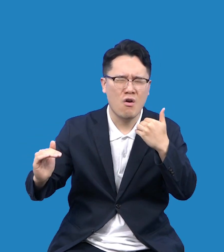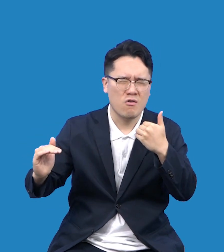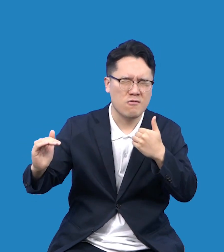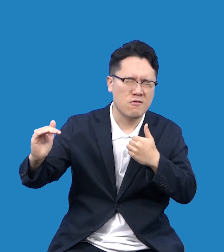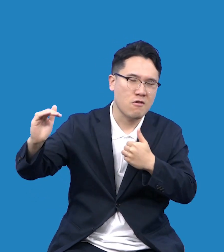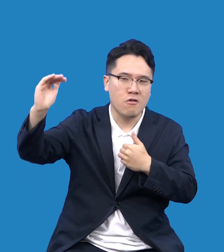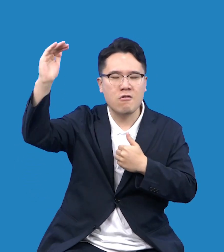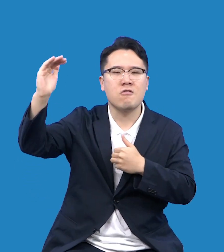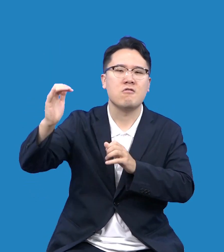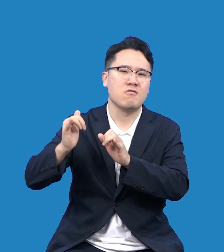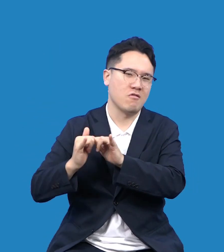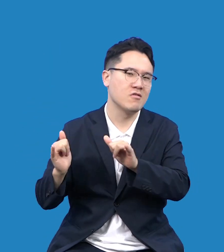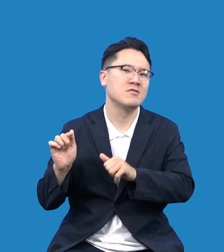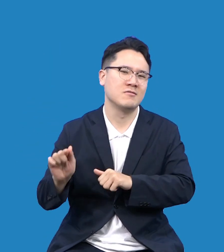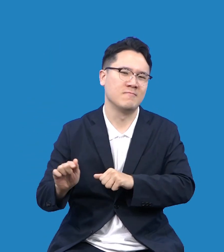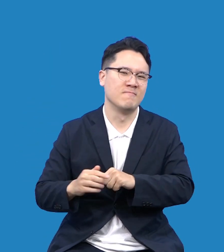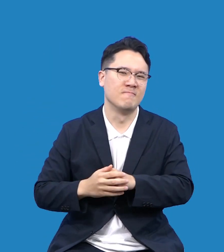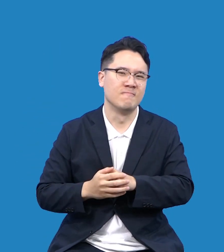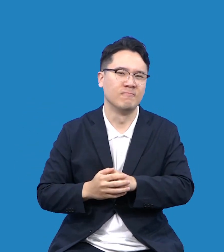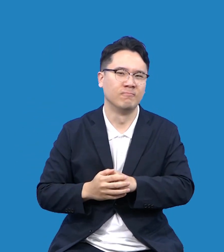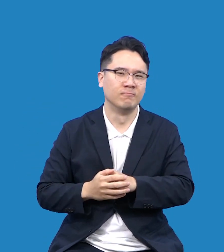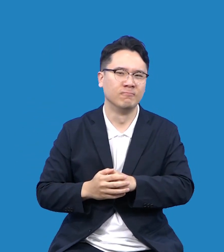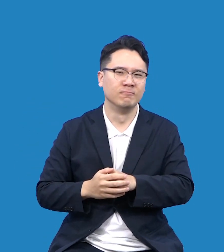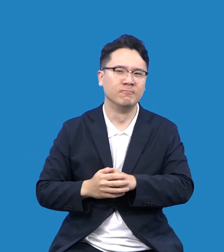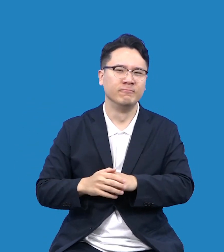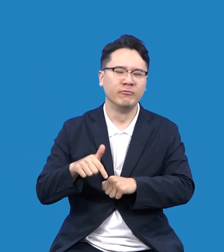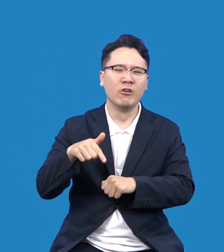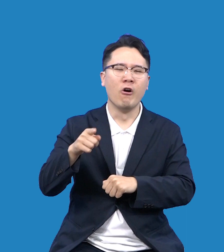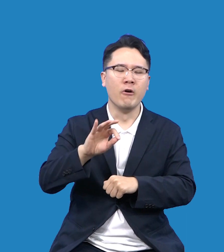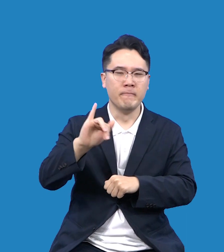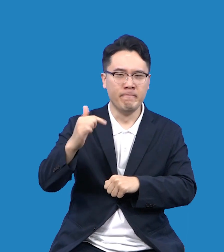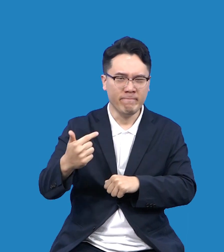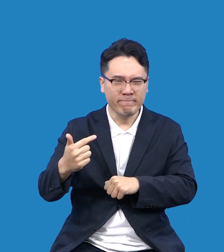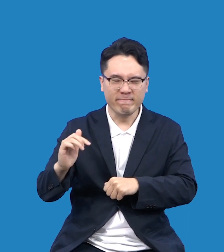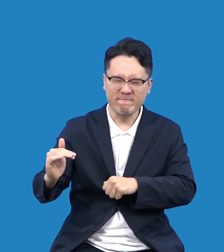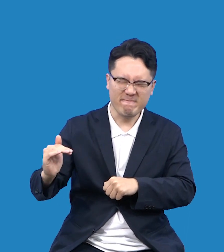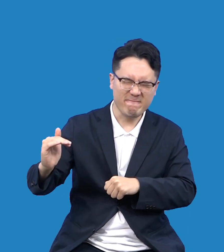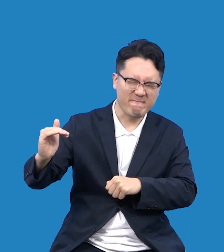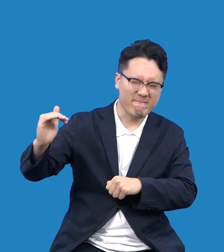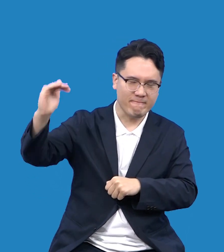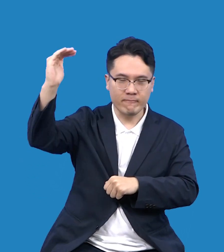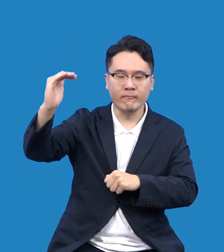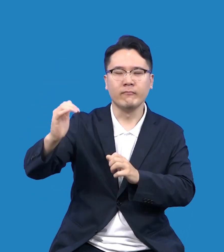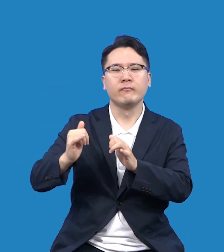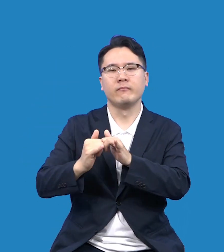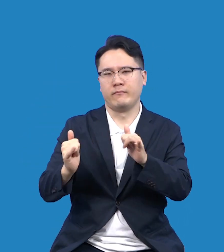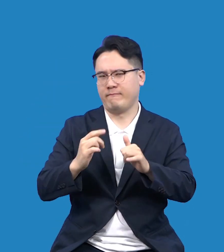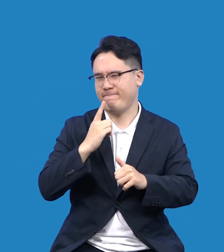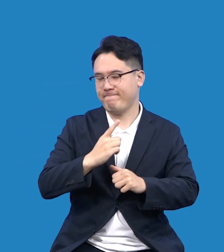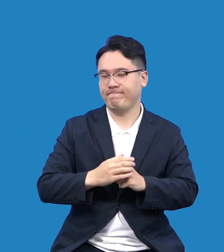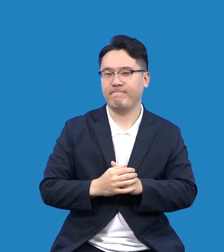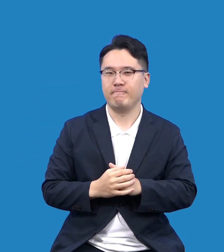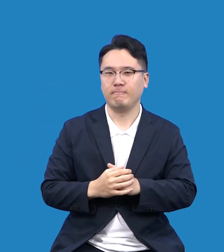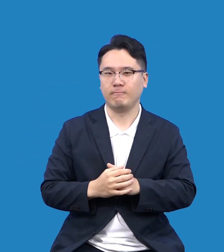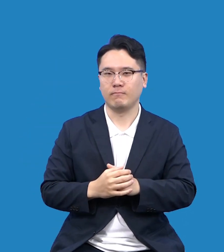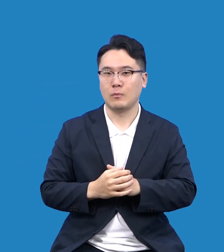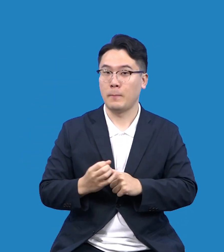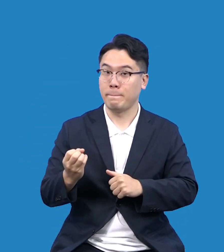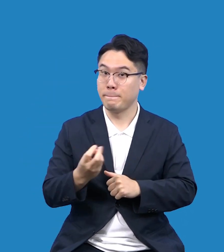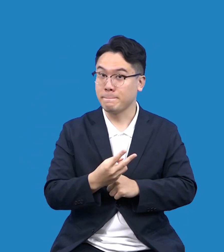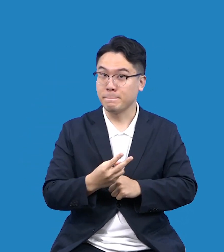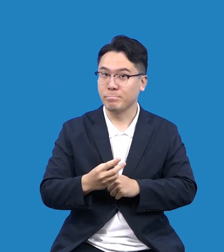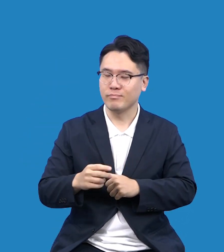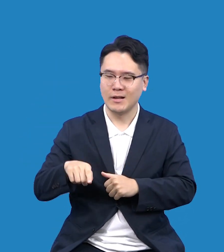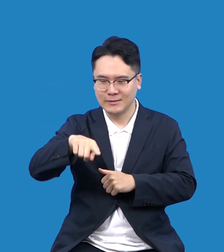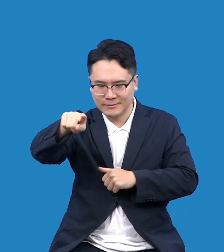보면 그들을 싸워야 할 대적을 거인들로 묘사합니다. 그리고 그들과 싸워야